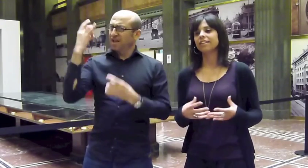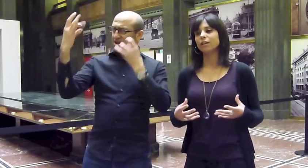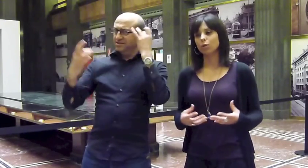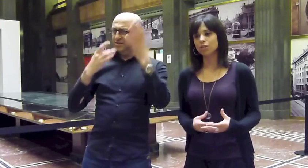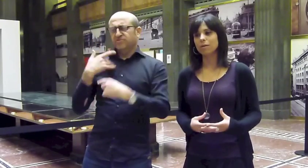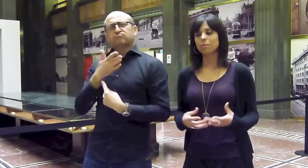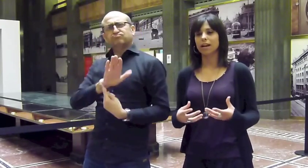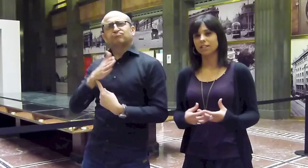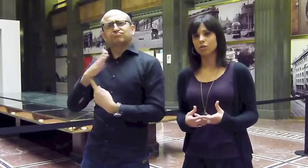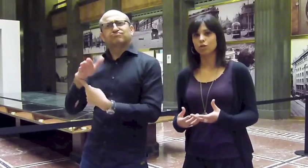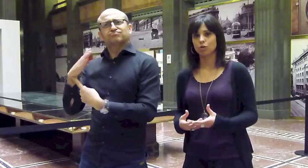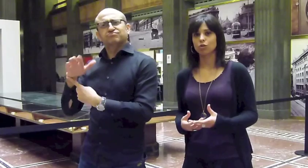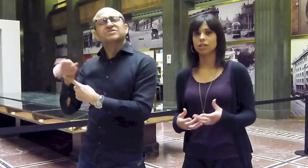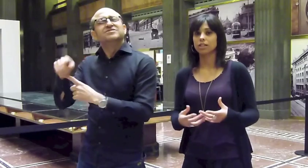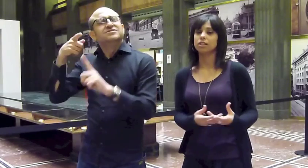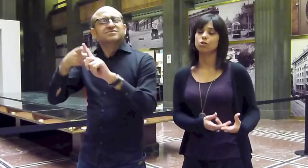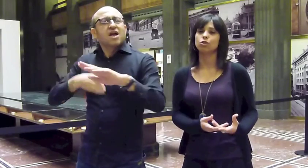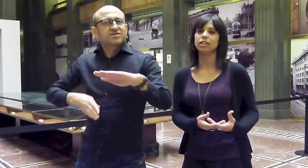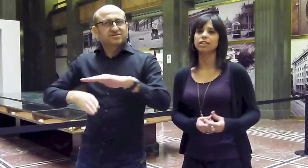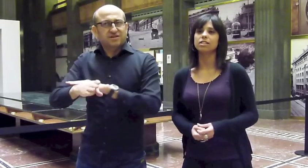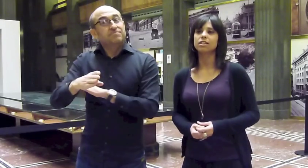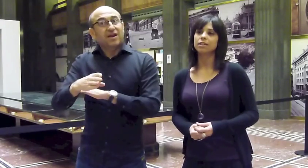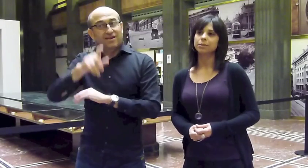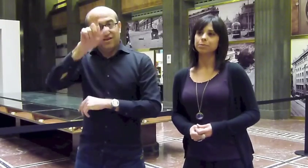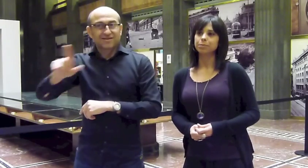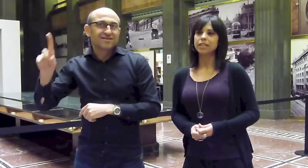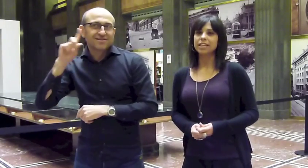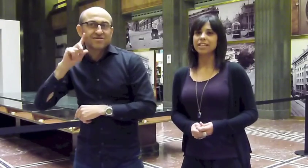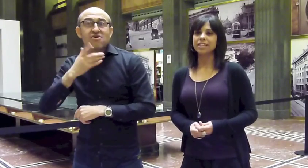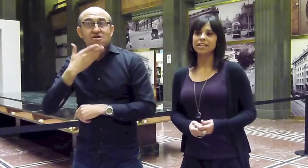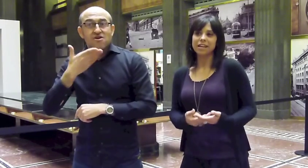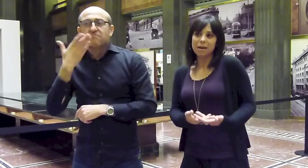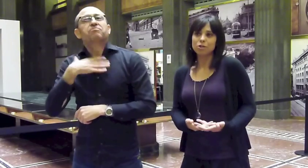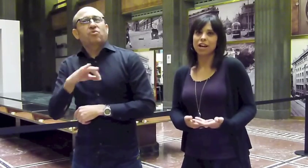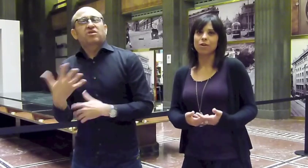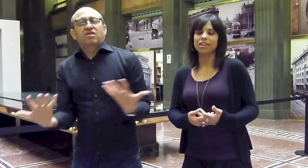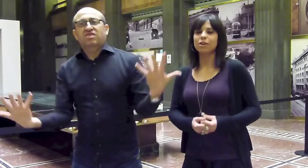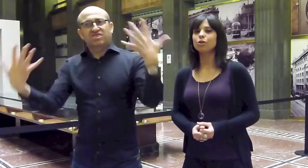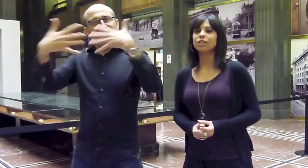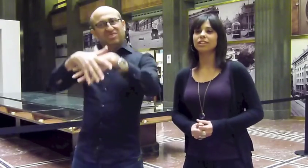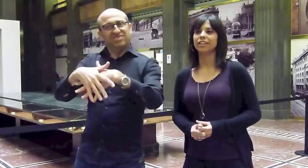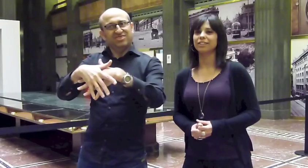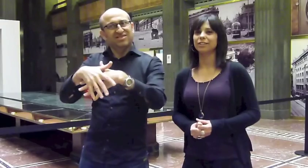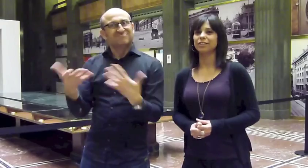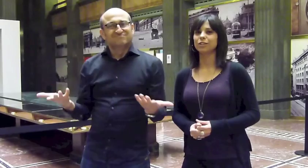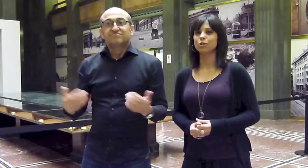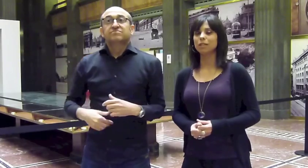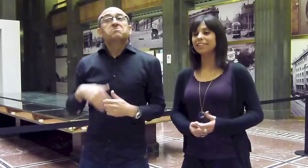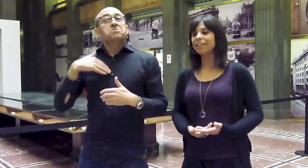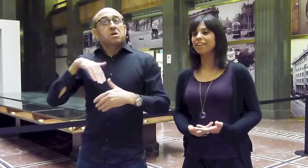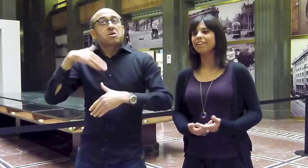e inclusivas para niños sordos y niños oyentes. Y hemos llegado a día de hoy,